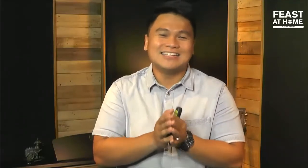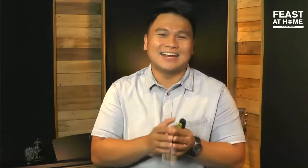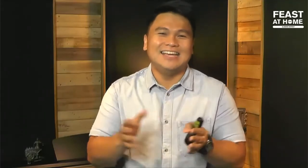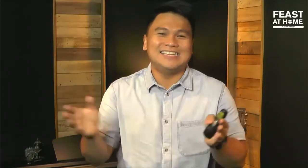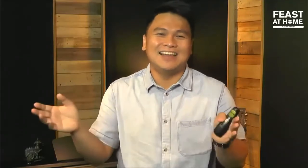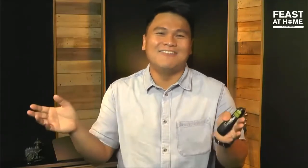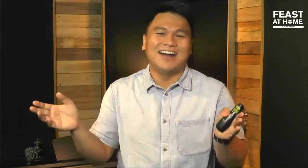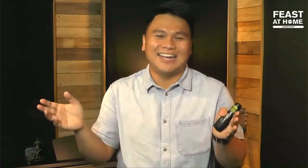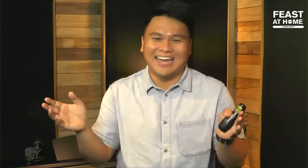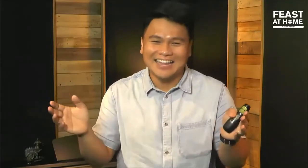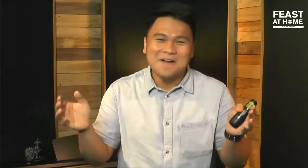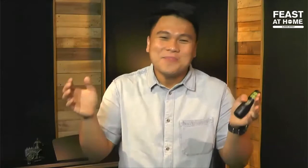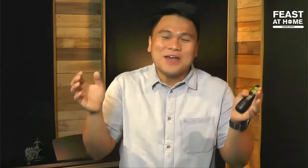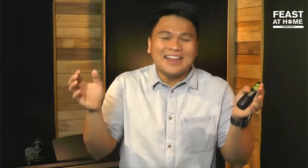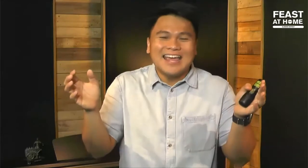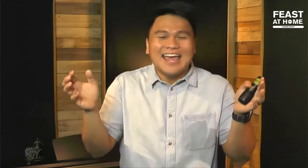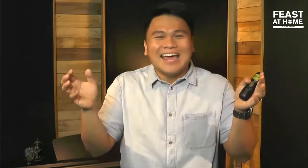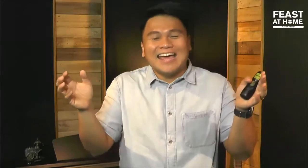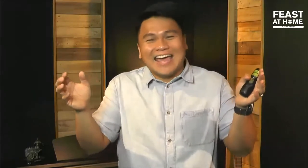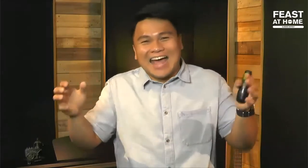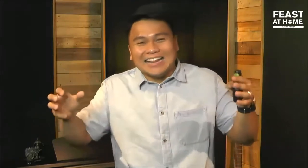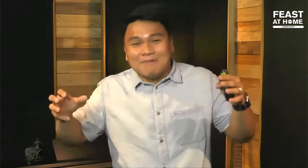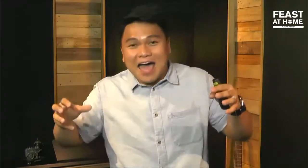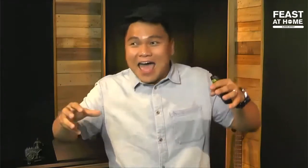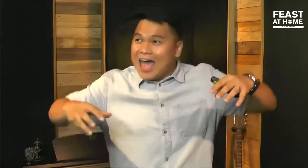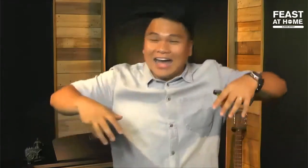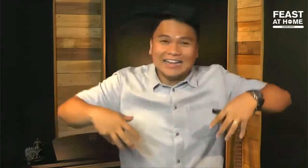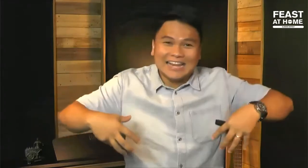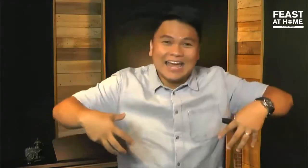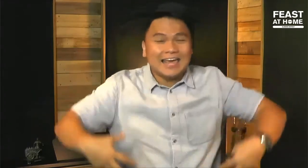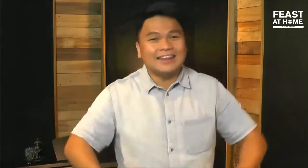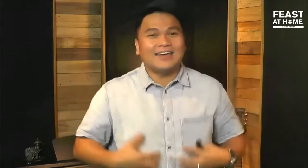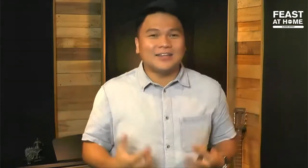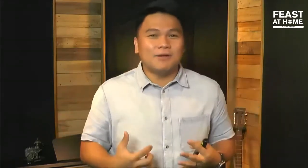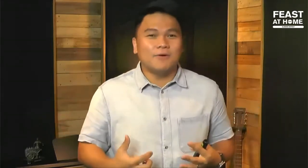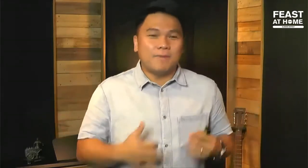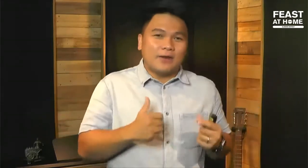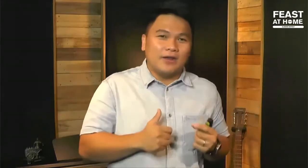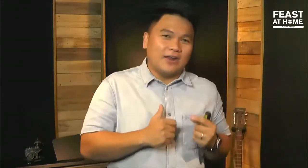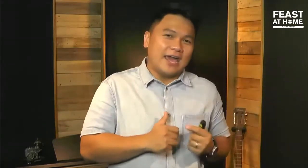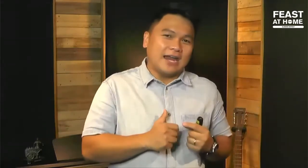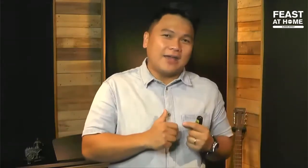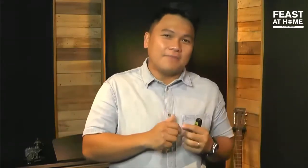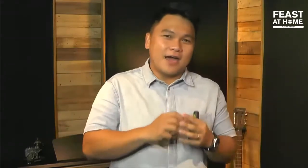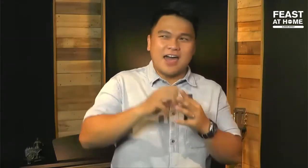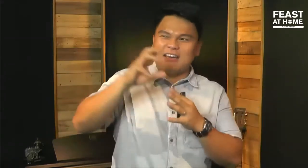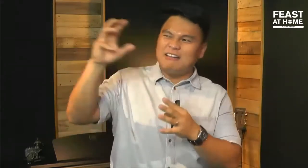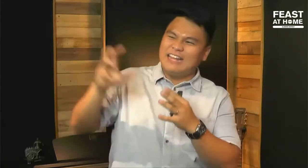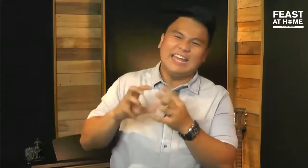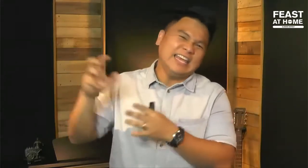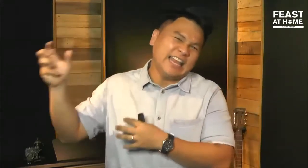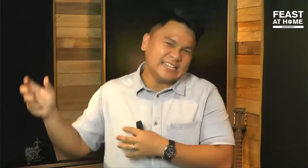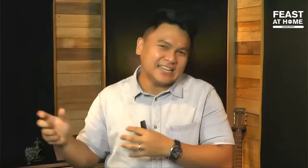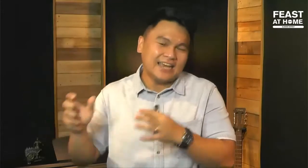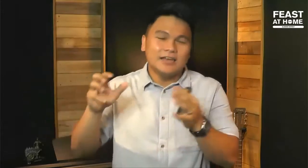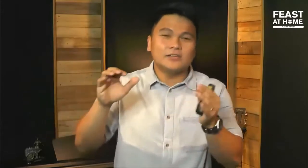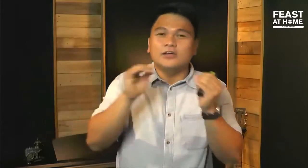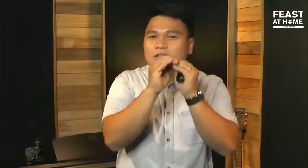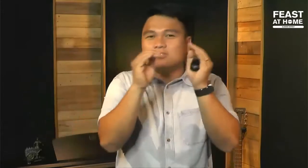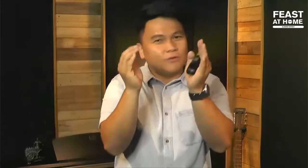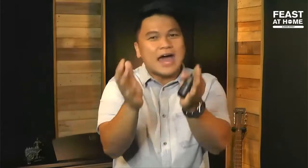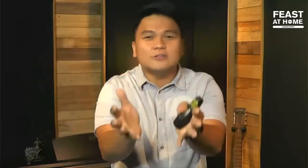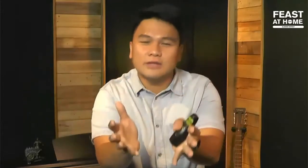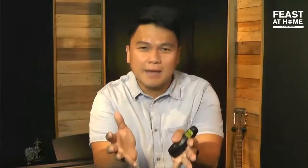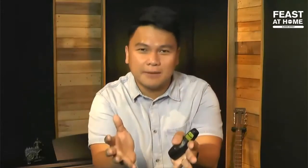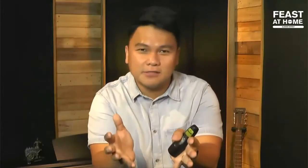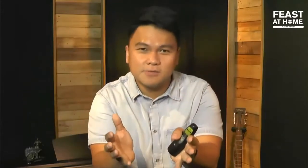tag-350,000 sa resale market. Yan, di ba? Ang ganda na, healthy katawan mo, pero ano nangyari? Ay, nainggit ka kasi.